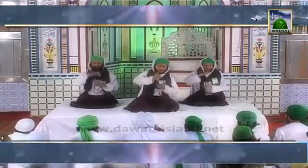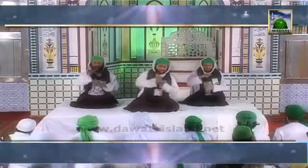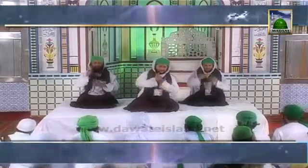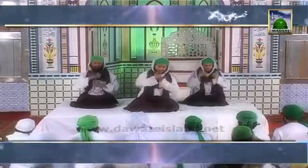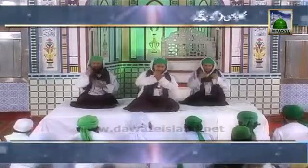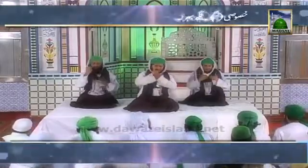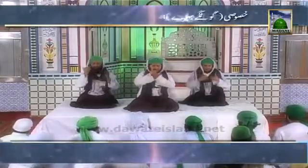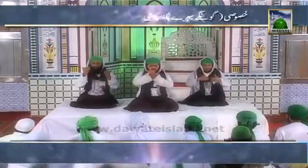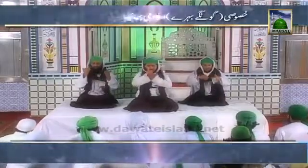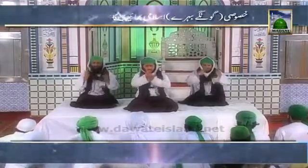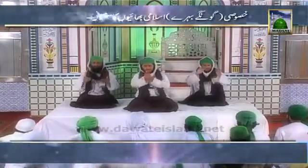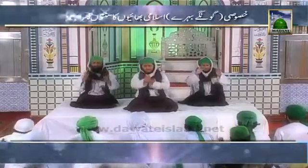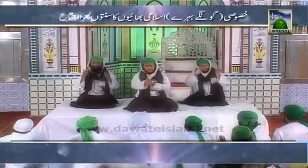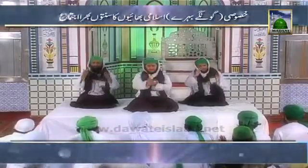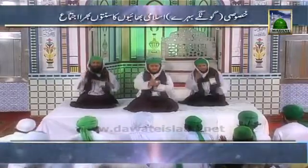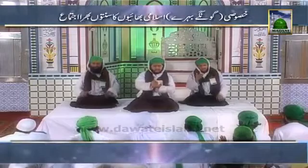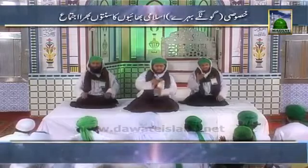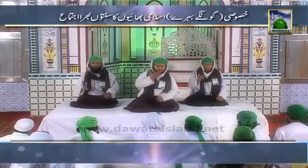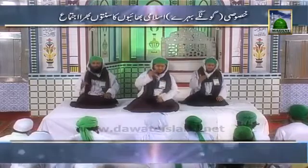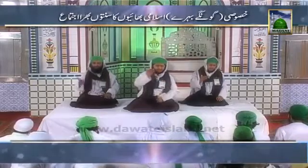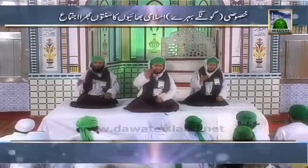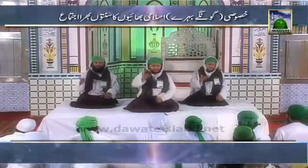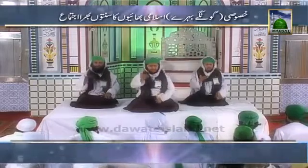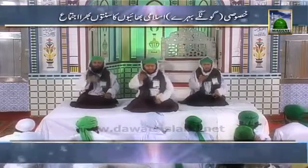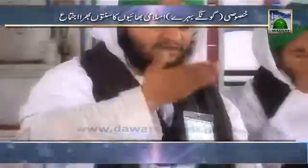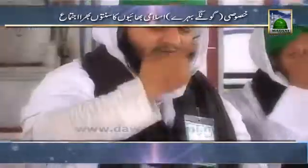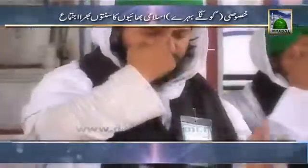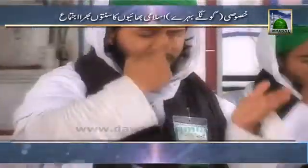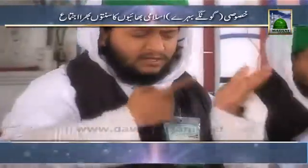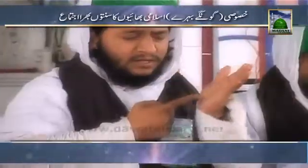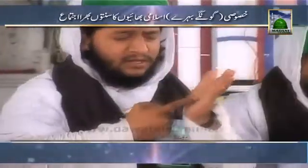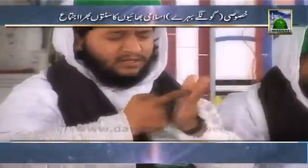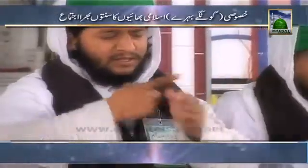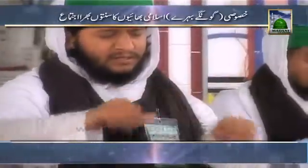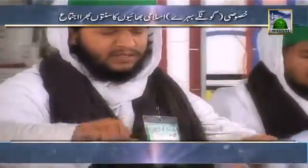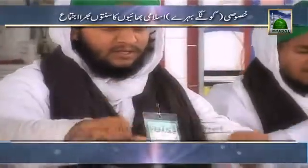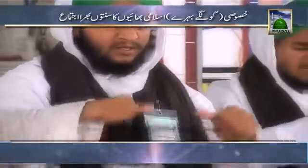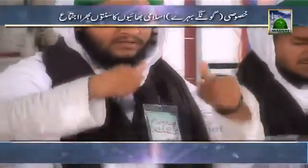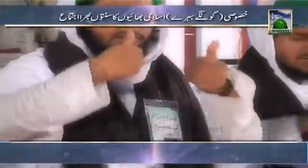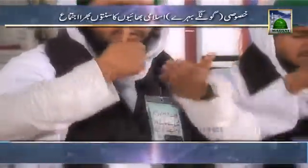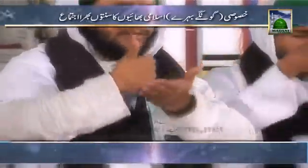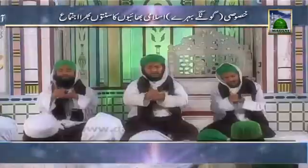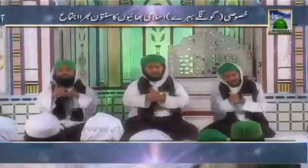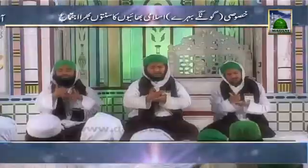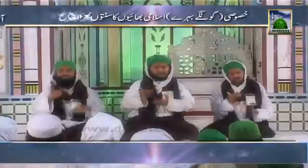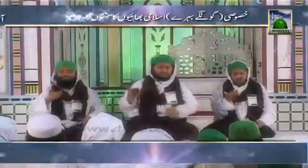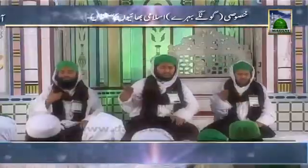کرم فرمائی، اس پر یہ احسان کیا، جس